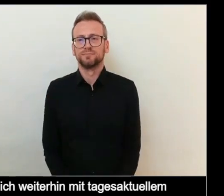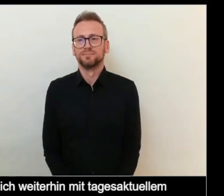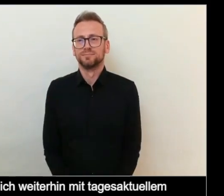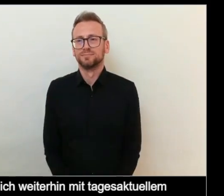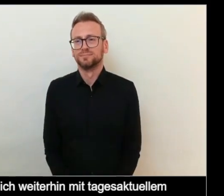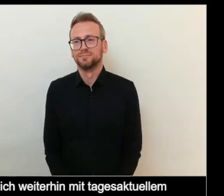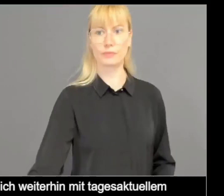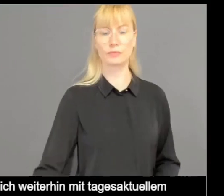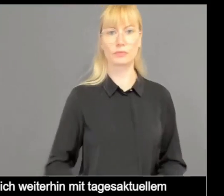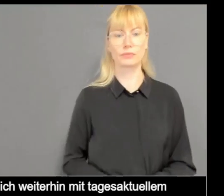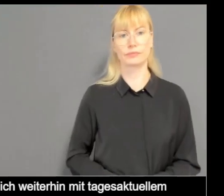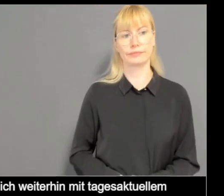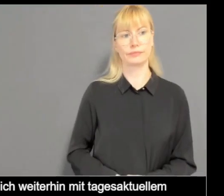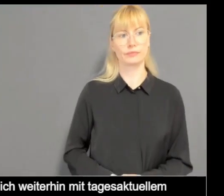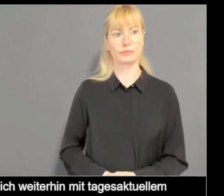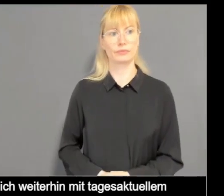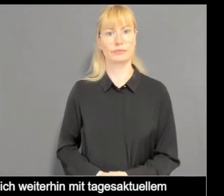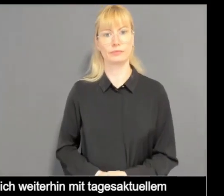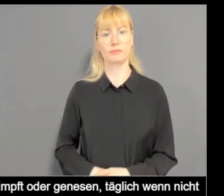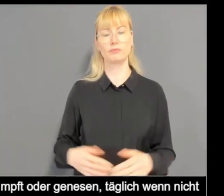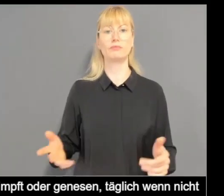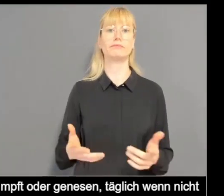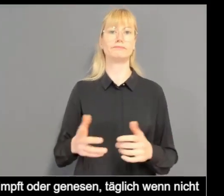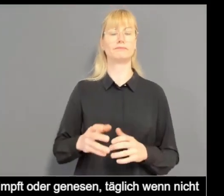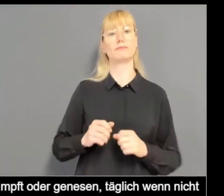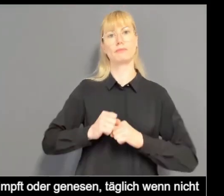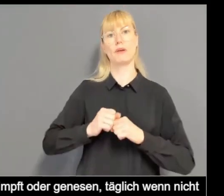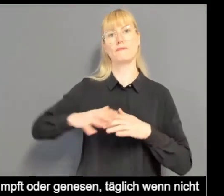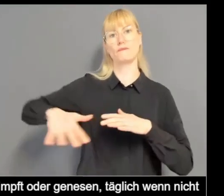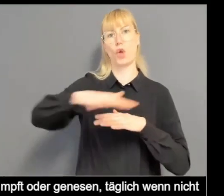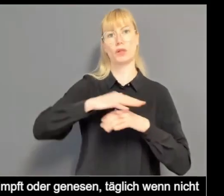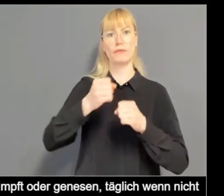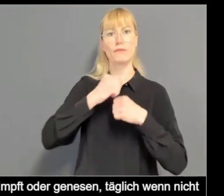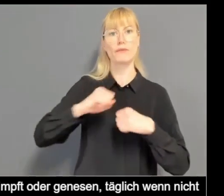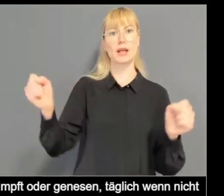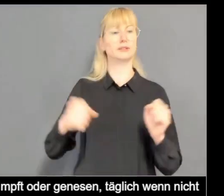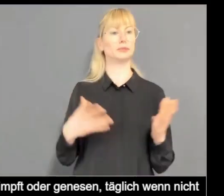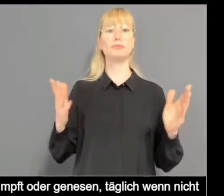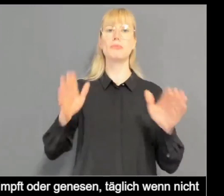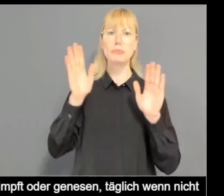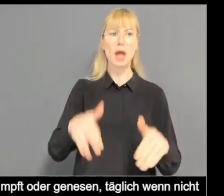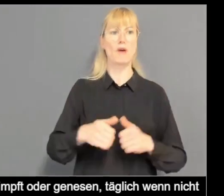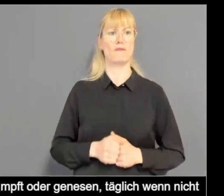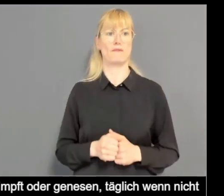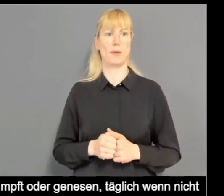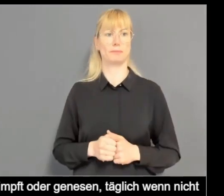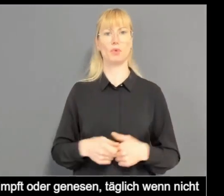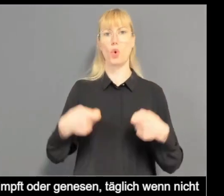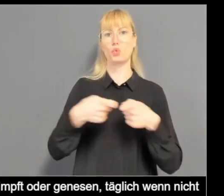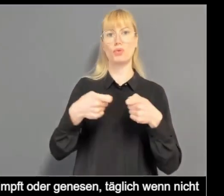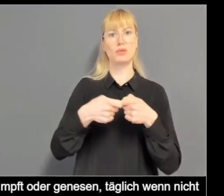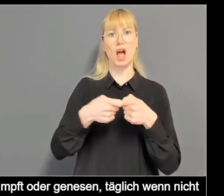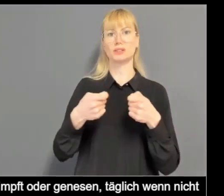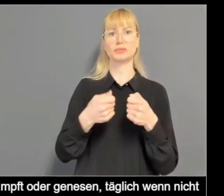weg das Tanz- und Musikverbot in der Gastronomie. Es fällt weg das Verbot von Volksfesten und Jahrmärkten, das bisher